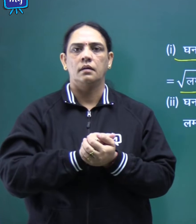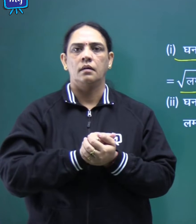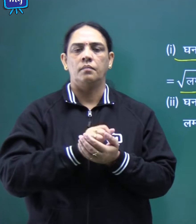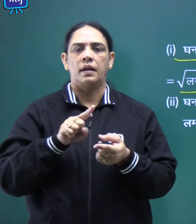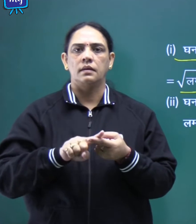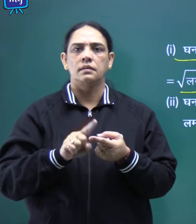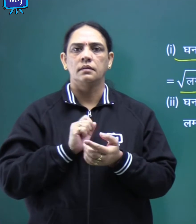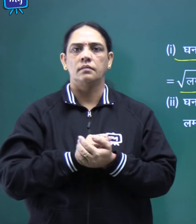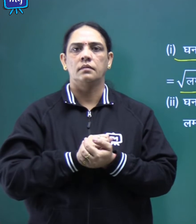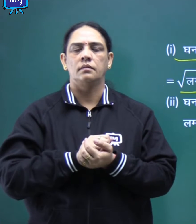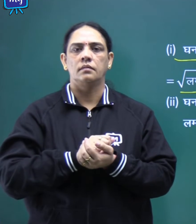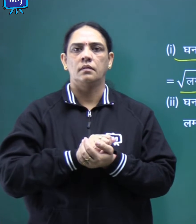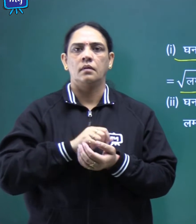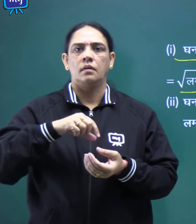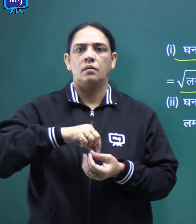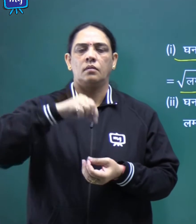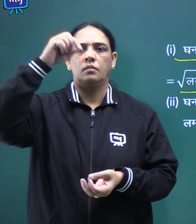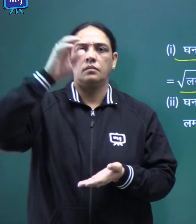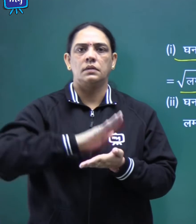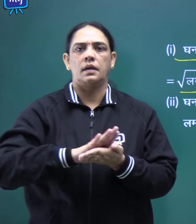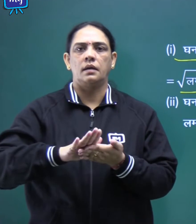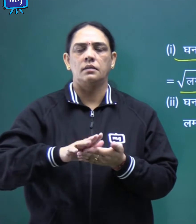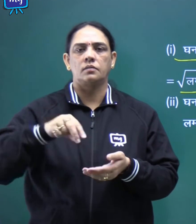प्लस ऊंचाई स्क्वायर